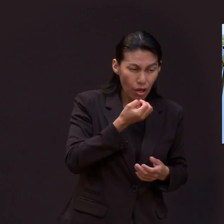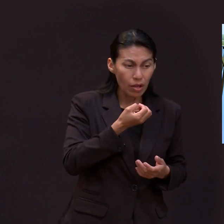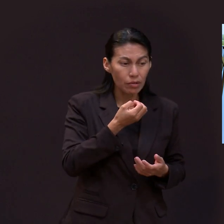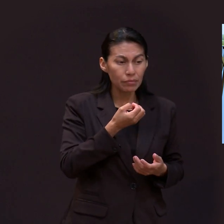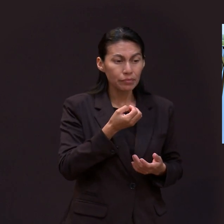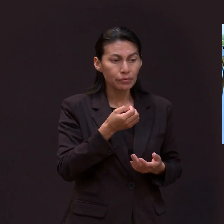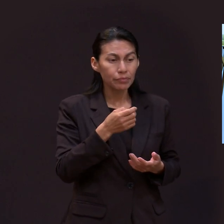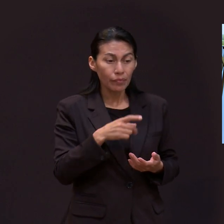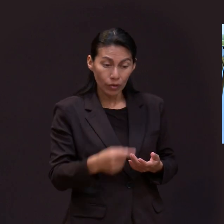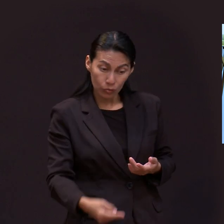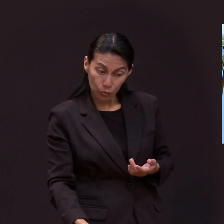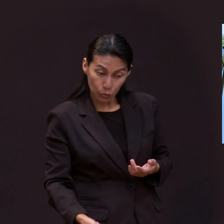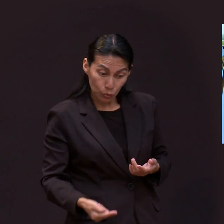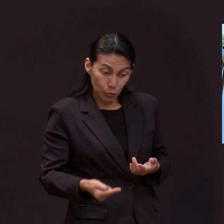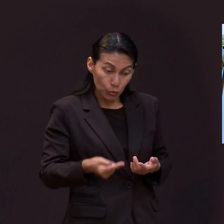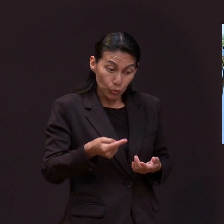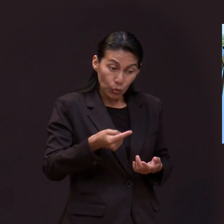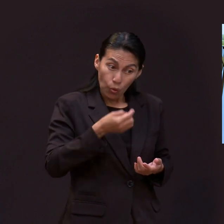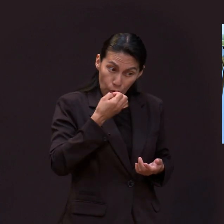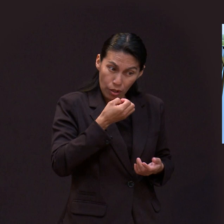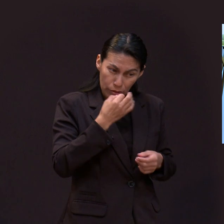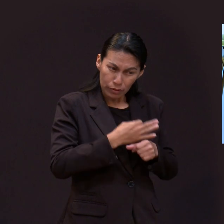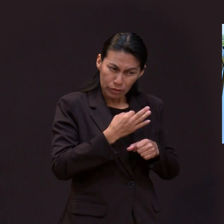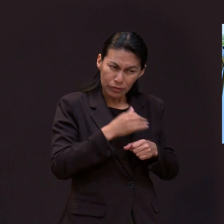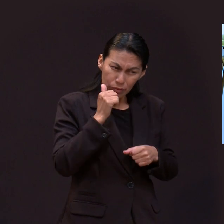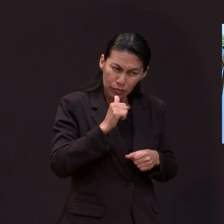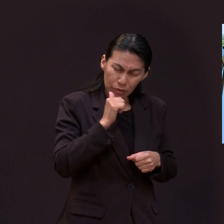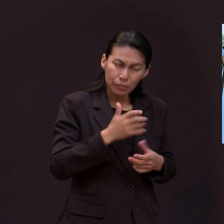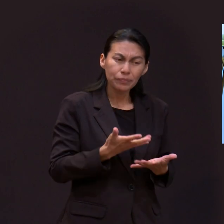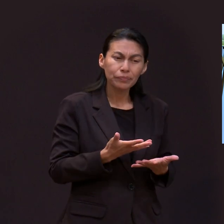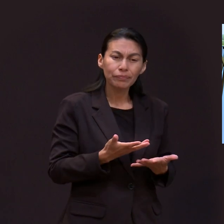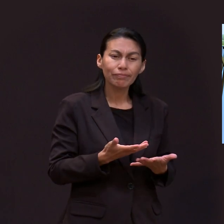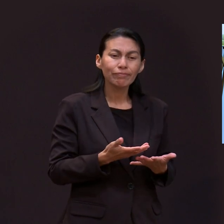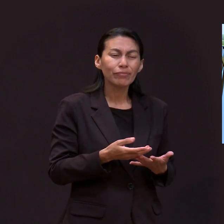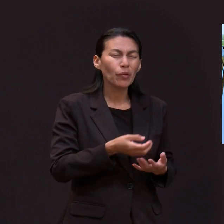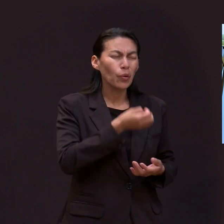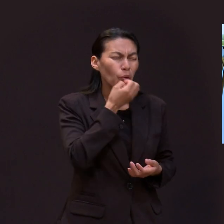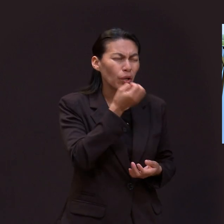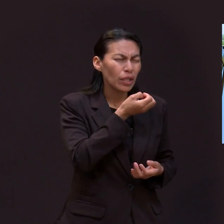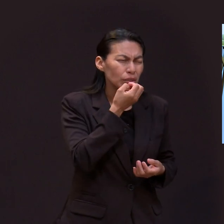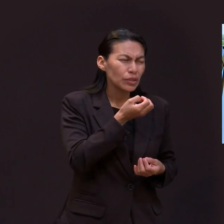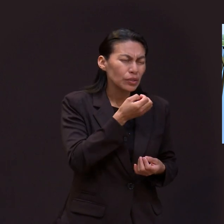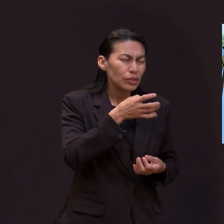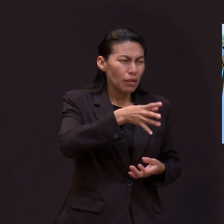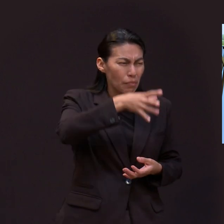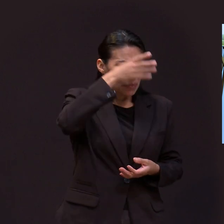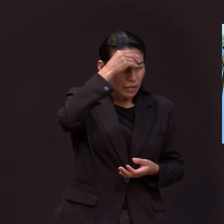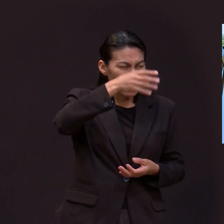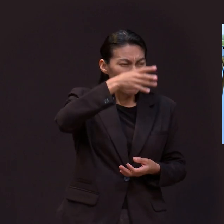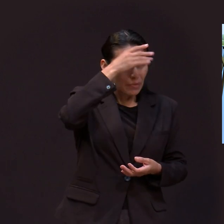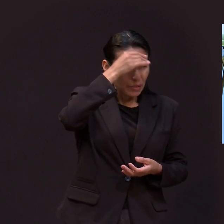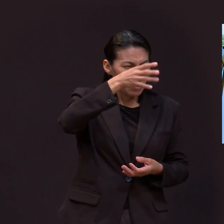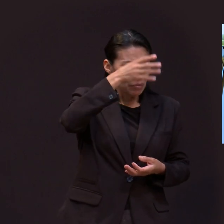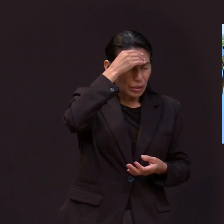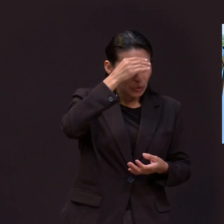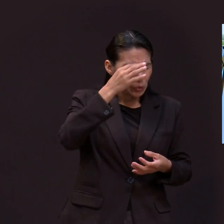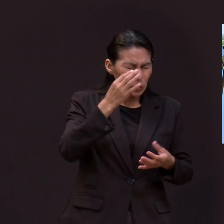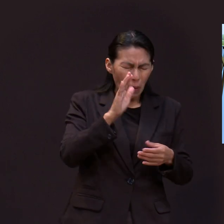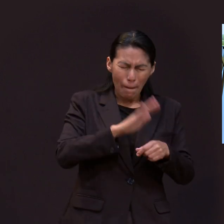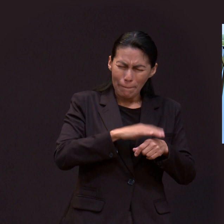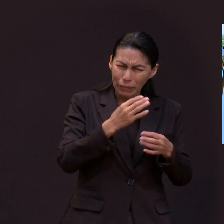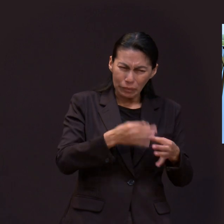pero la oración cobra un sentido más profundo cada día en tu experiencia